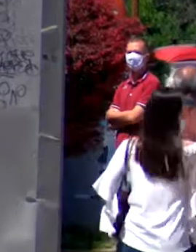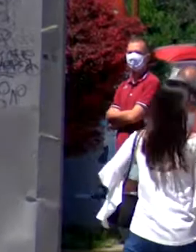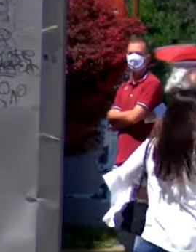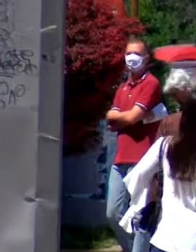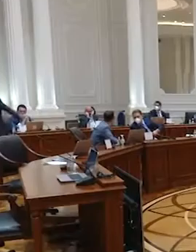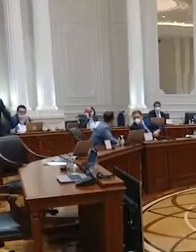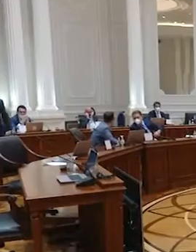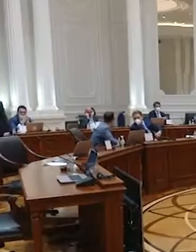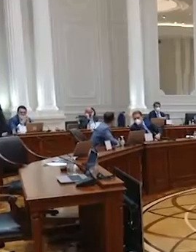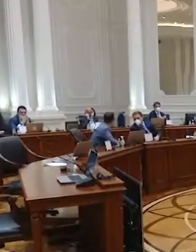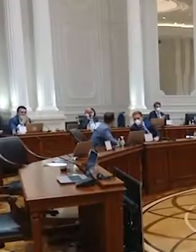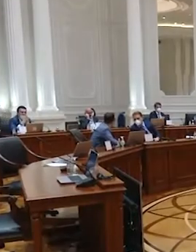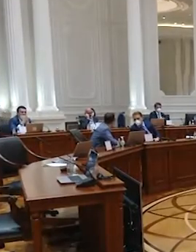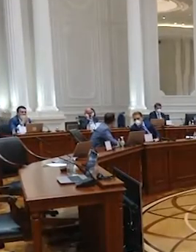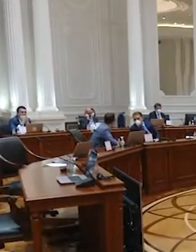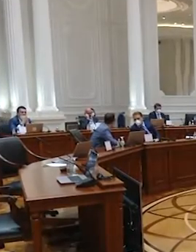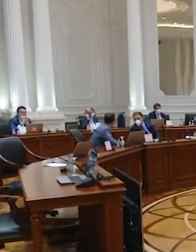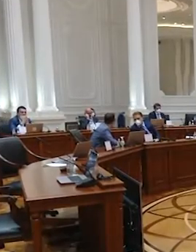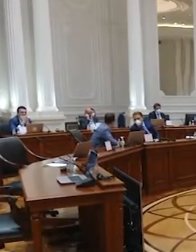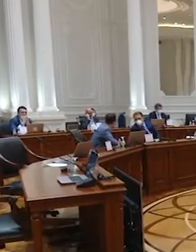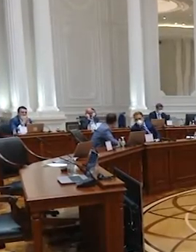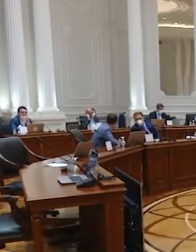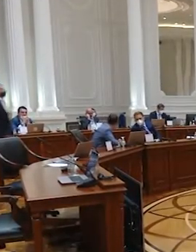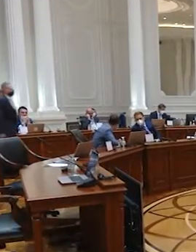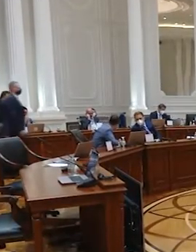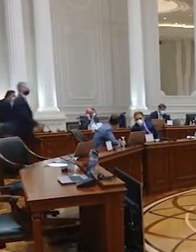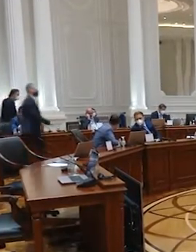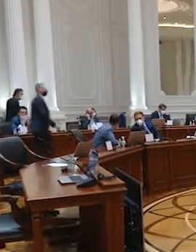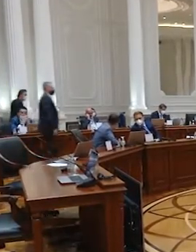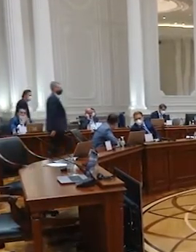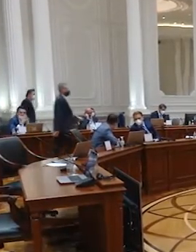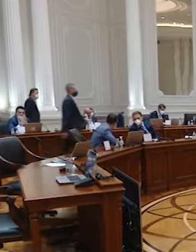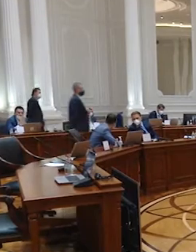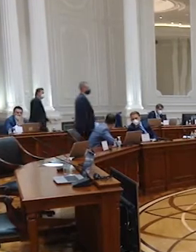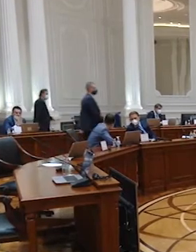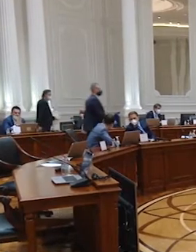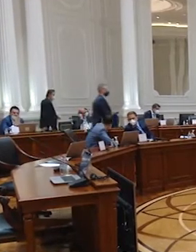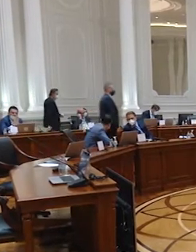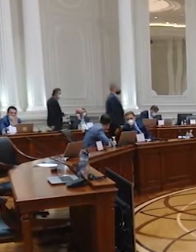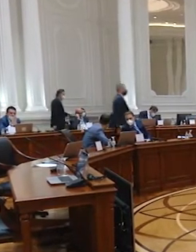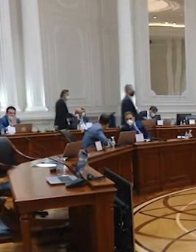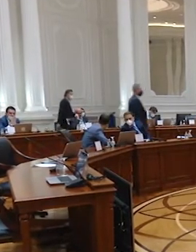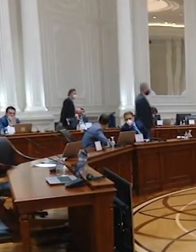новата политичка влада е закажан на седница на собранието во сабота на 29 август.